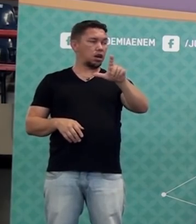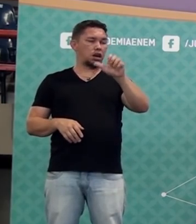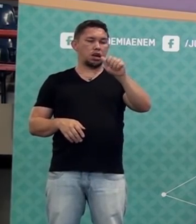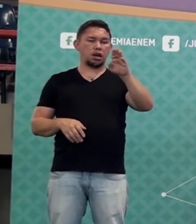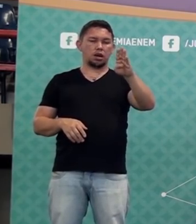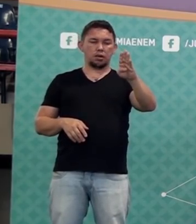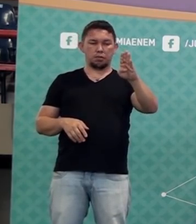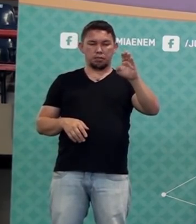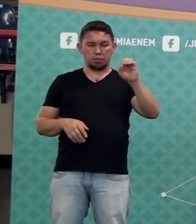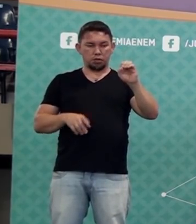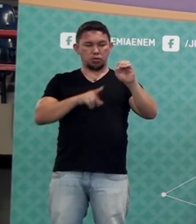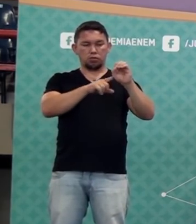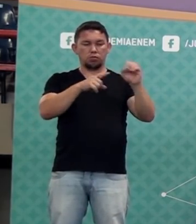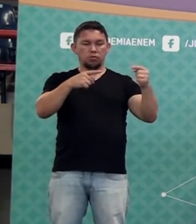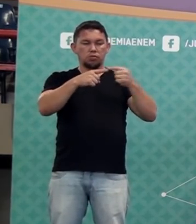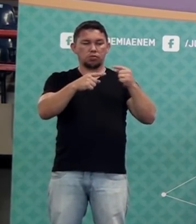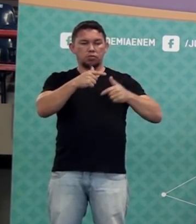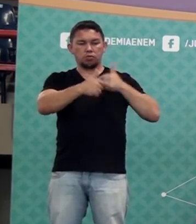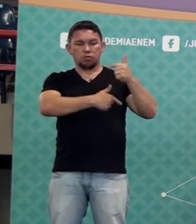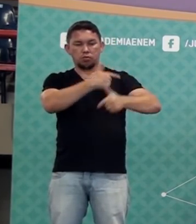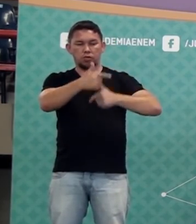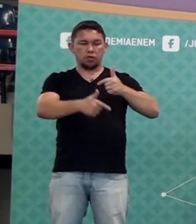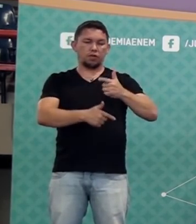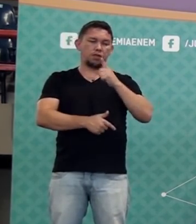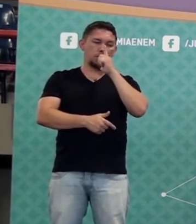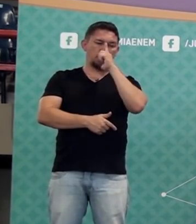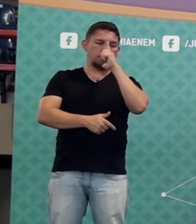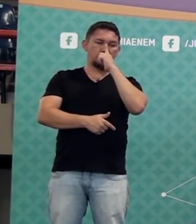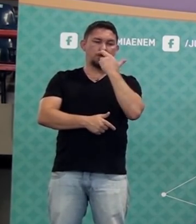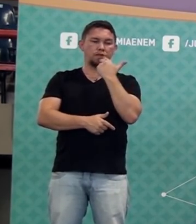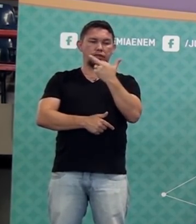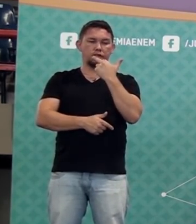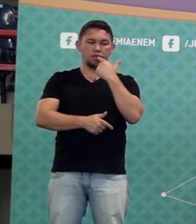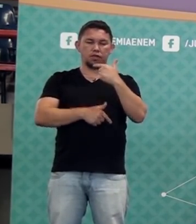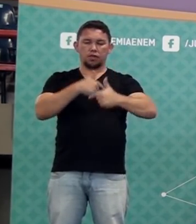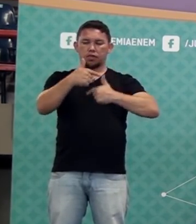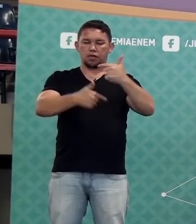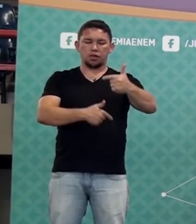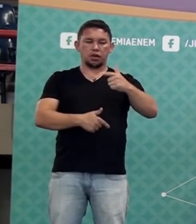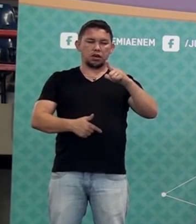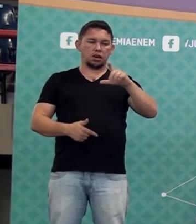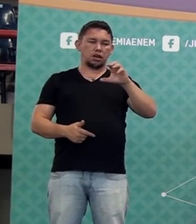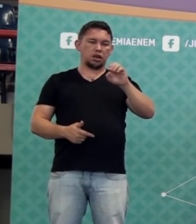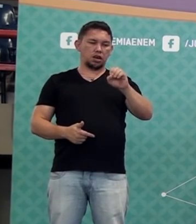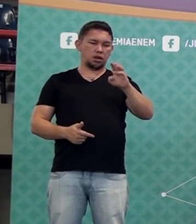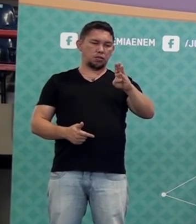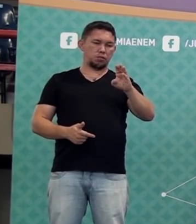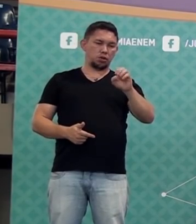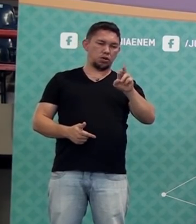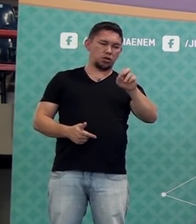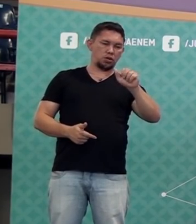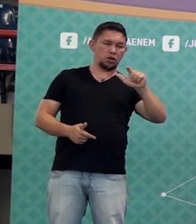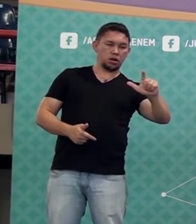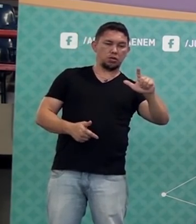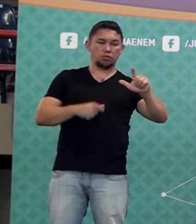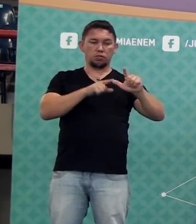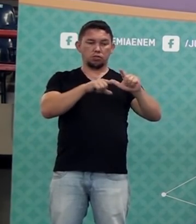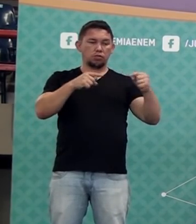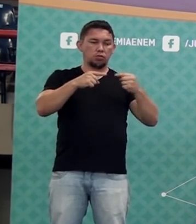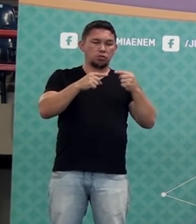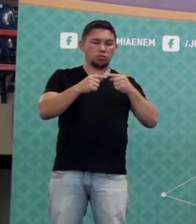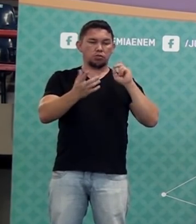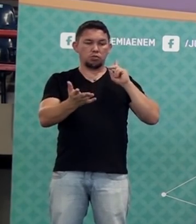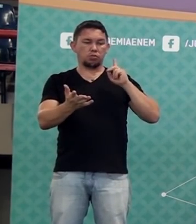Labor quer dizer trabalho, vem do latim, né? Laboral, atividade laboral. Os laboratores constituíam uma camada